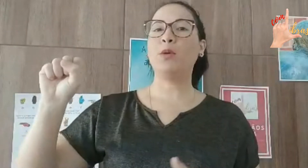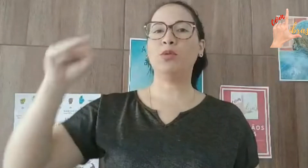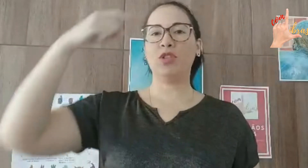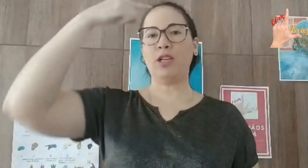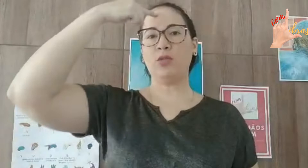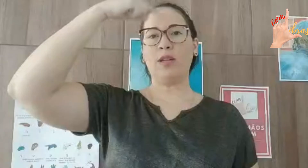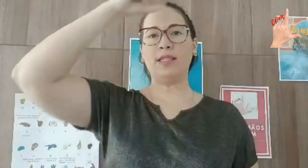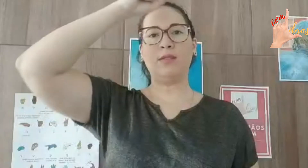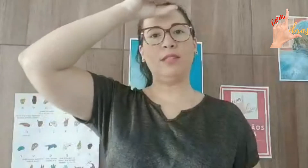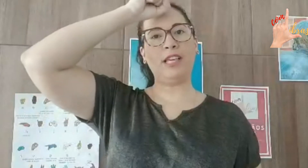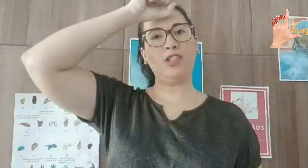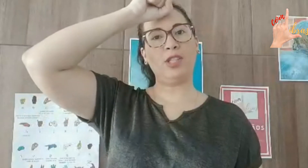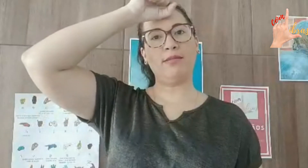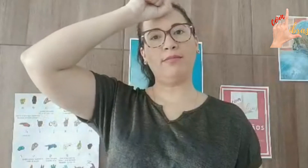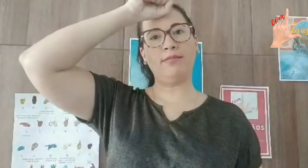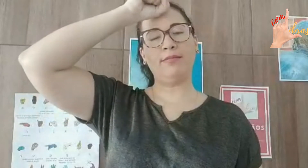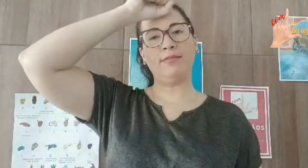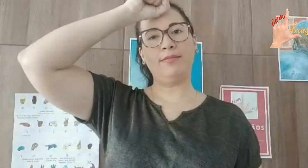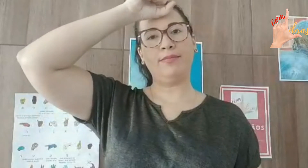de articulação testa.